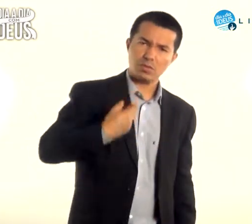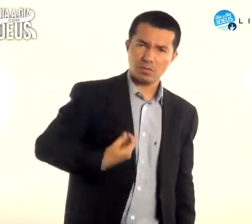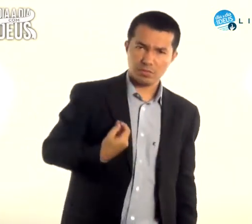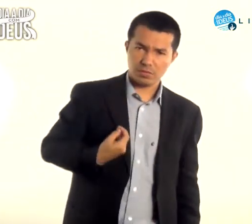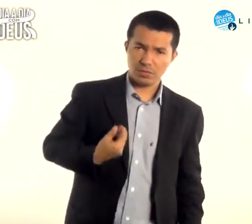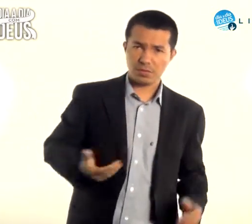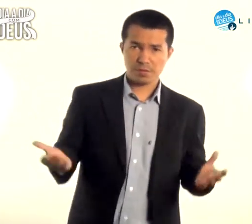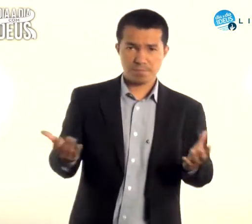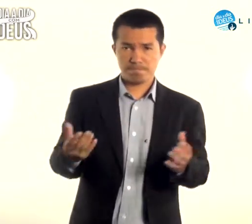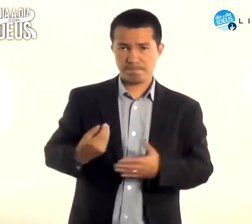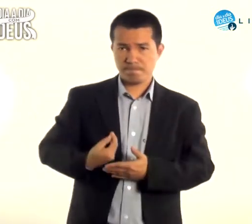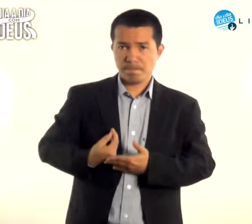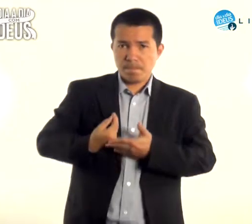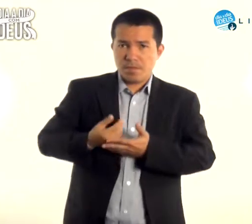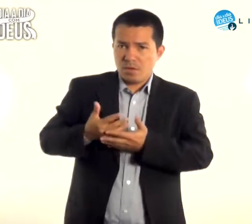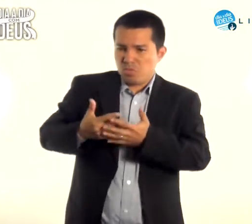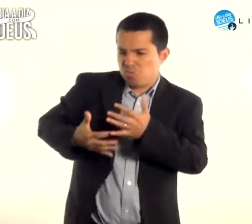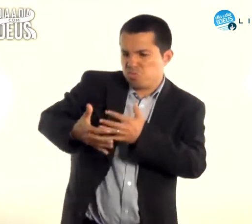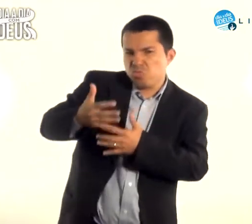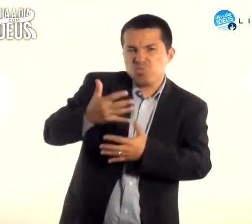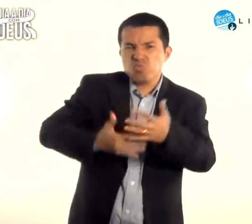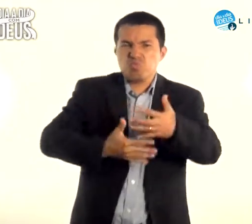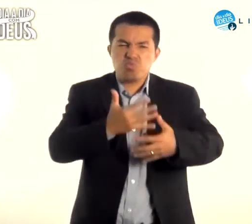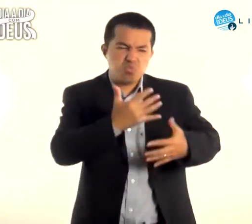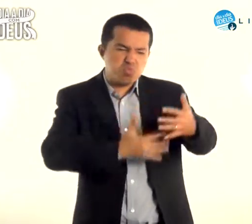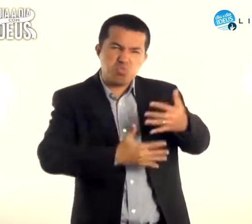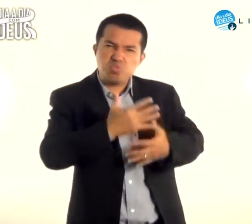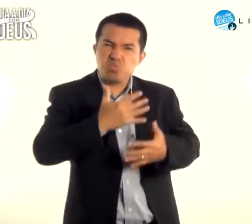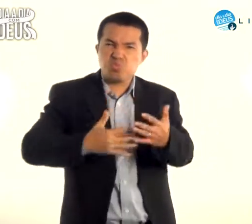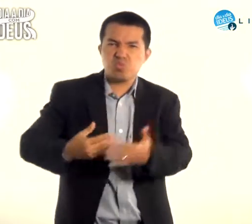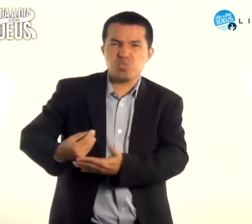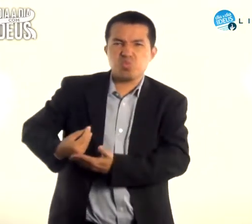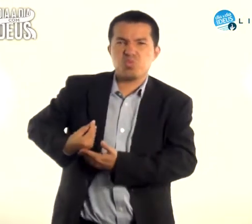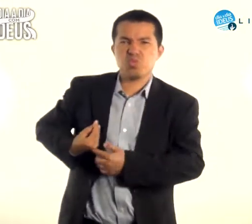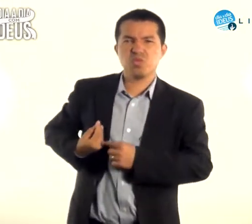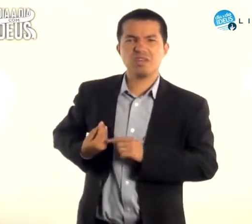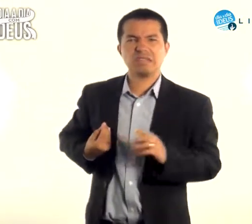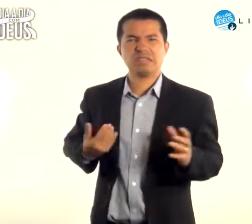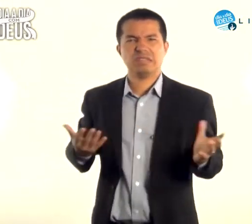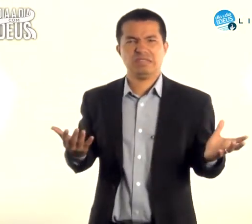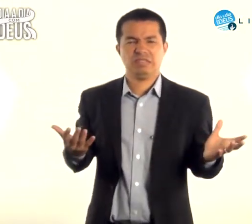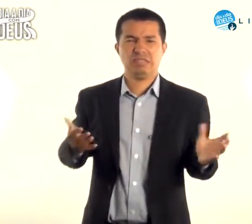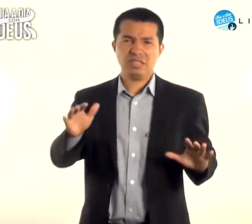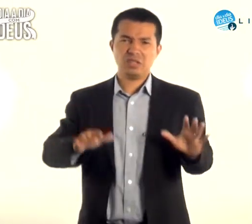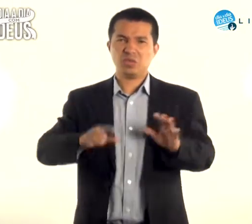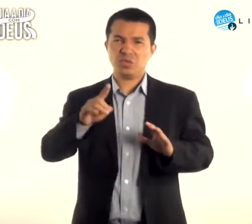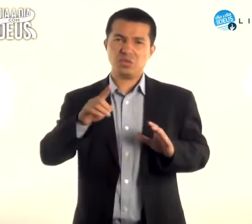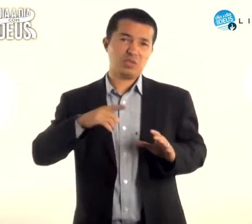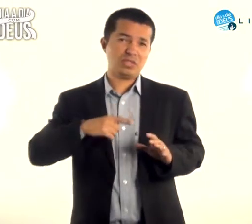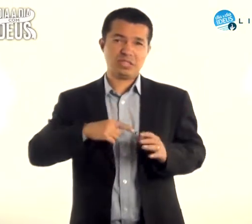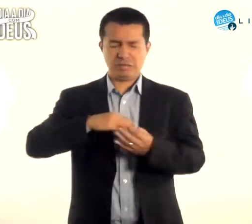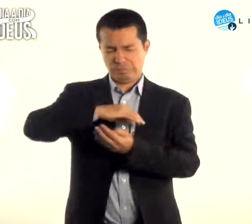toda ela confusa. Talvez você já tenha metido os pés pelas mãos. Talvez tudo esteja de ponta